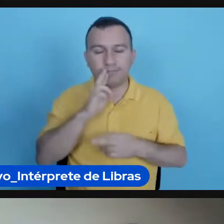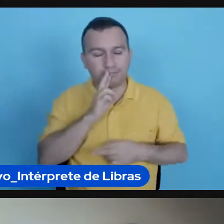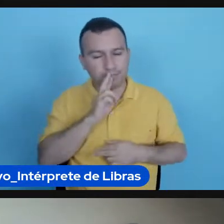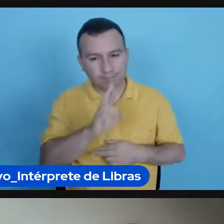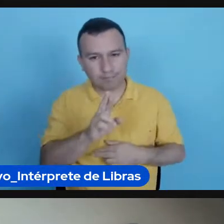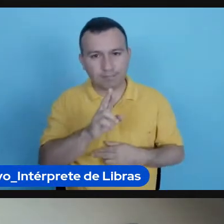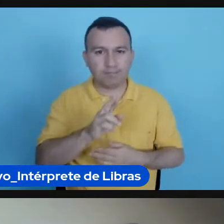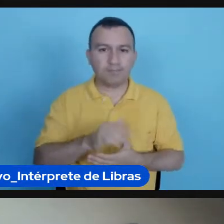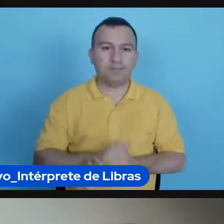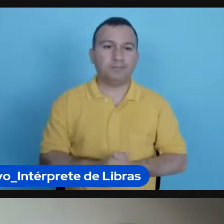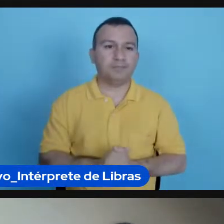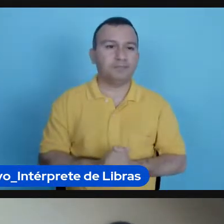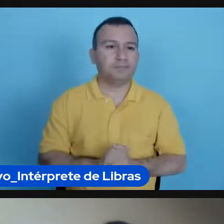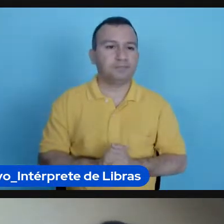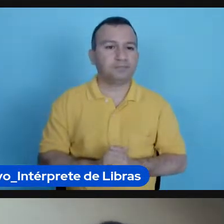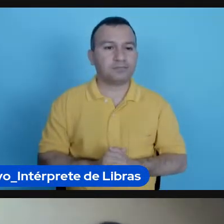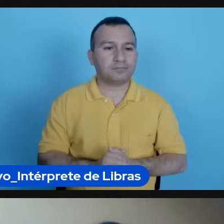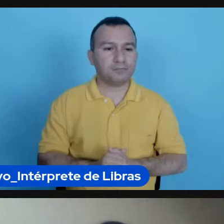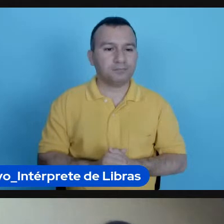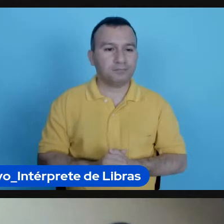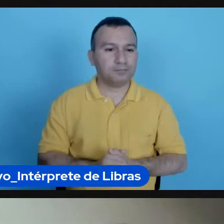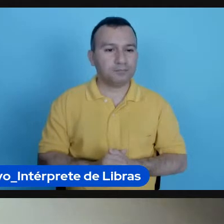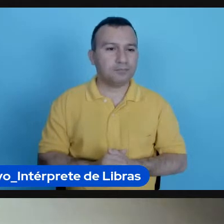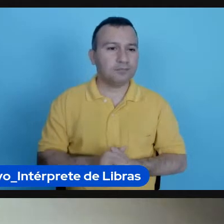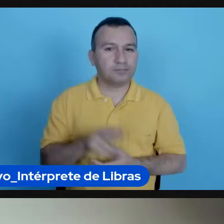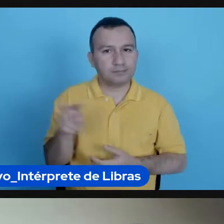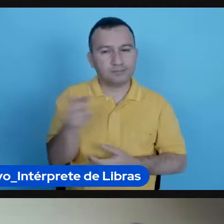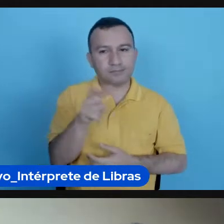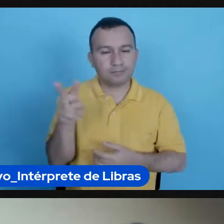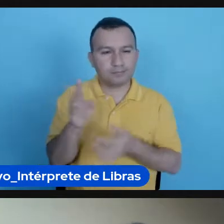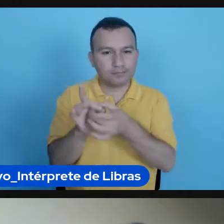Professor ou Paulo, fica à vontade.